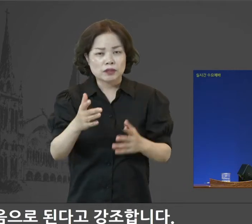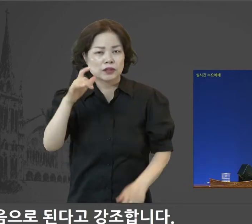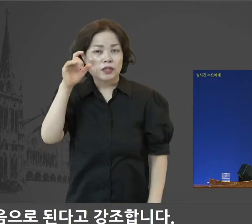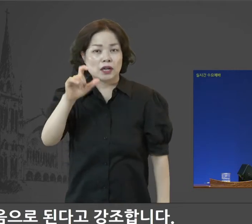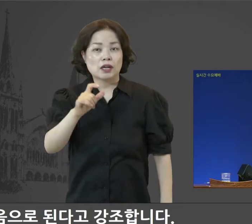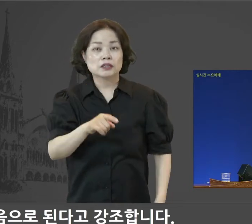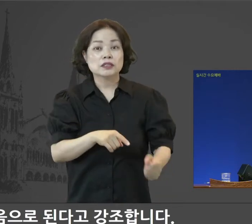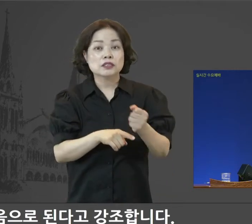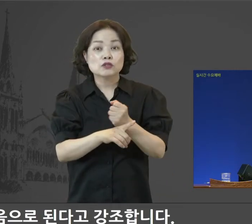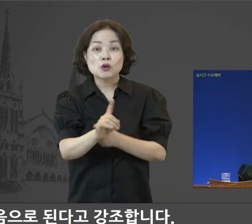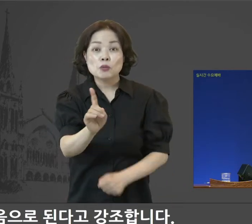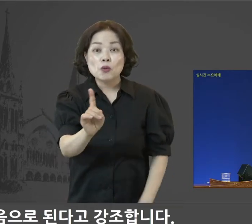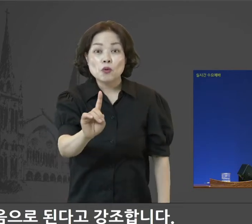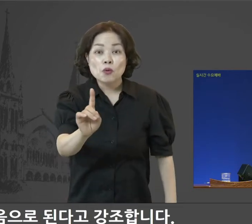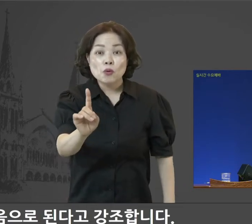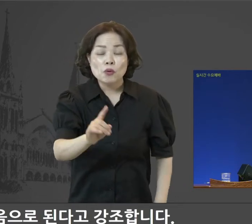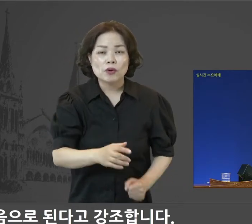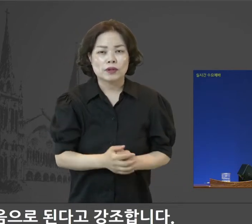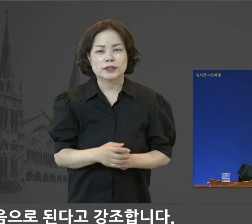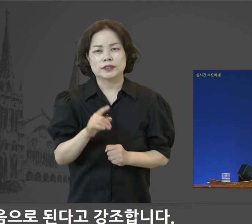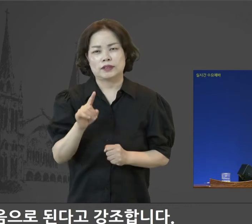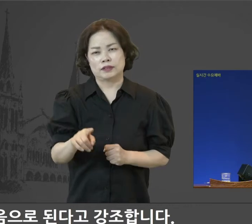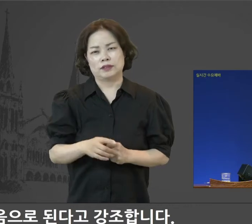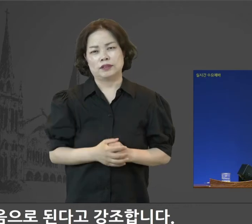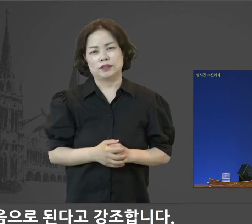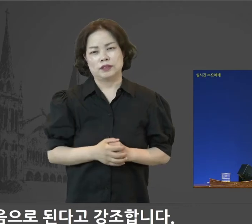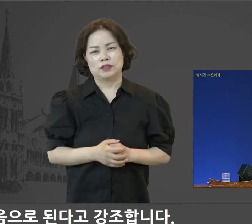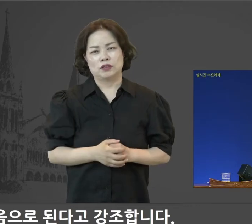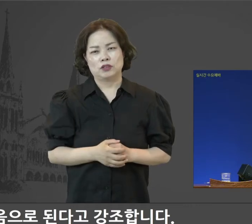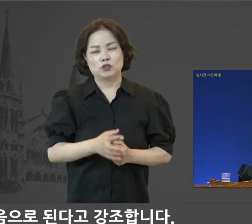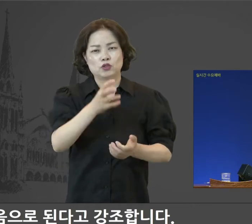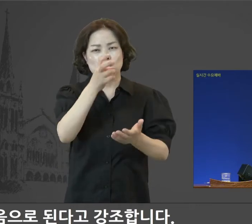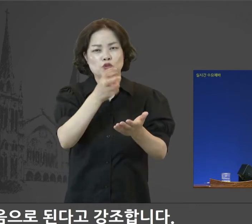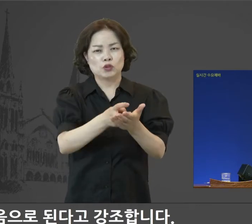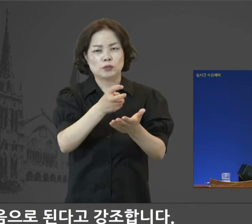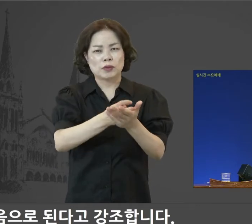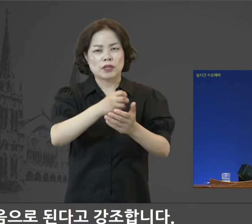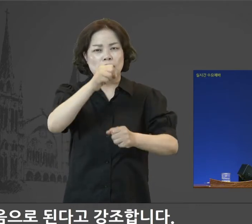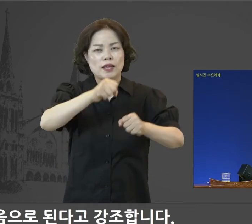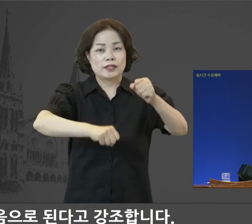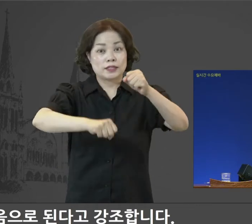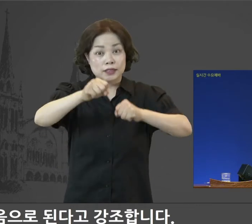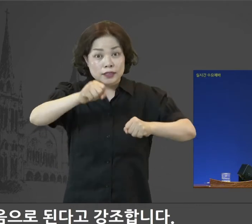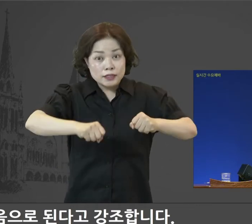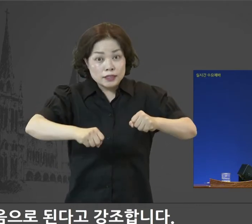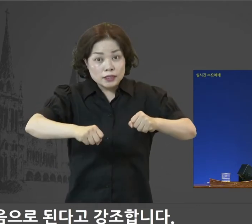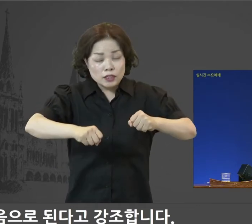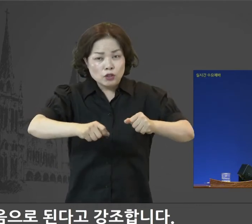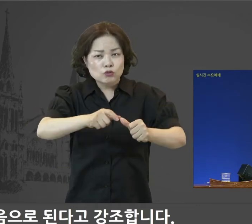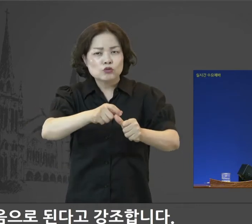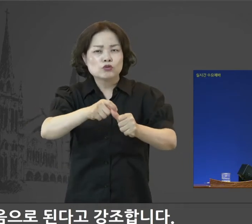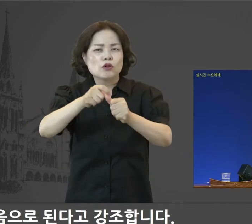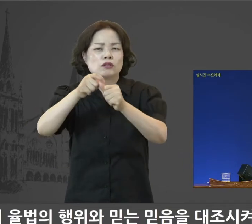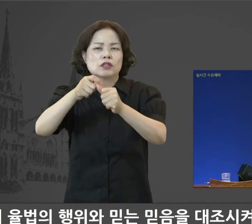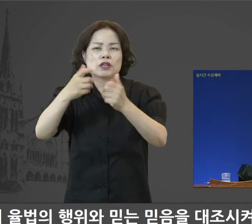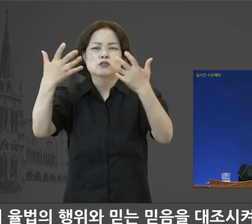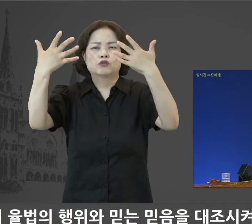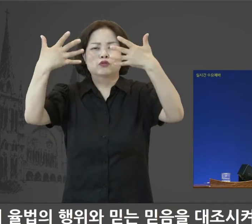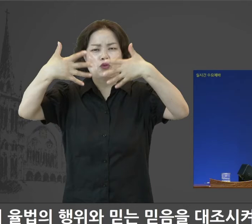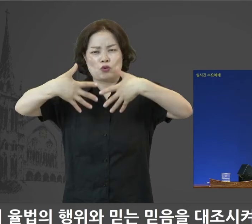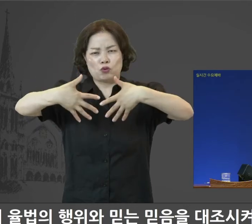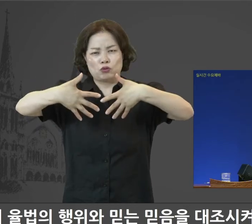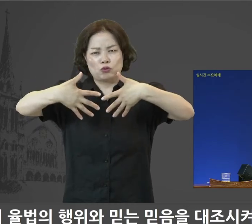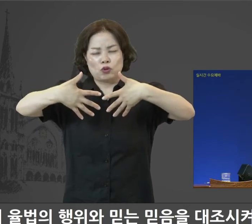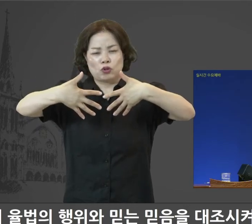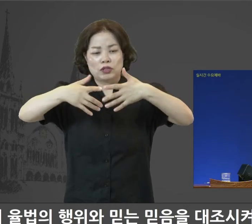강조하는 이유가 무엇일까요? 그것은 바로 율법의 행위를 구원의 조건으로